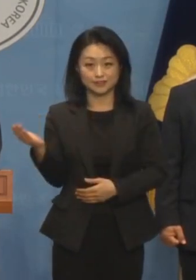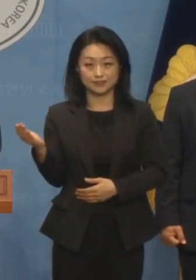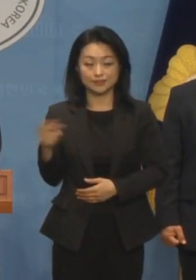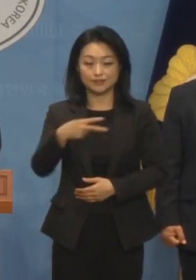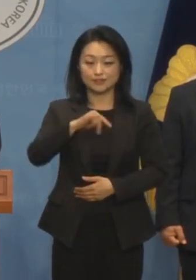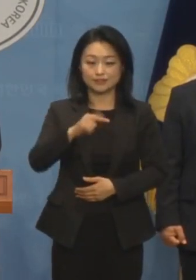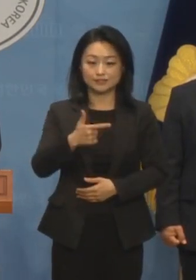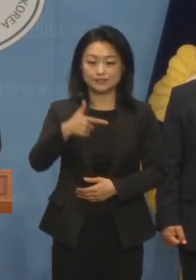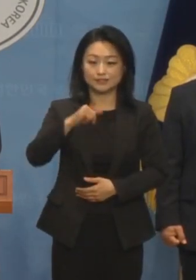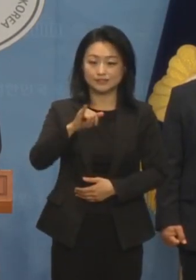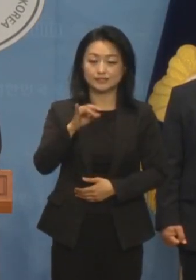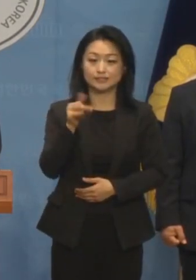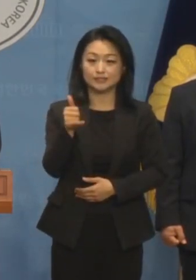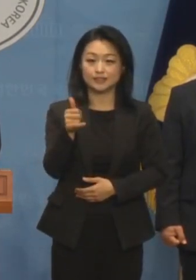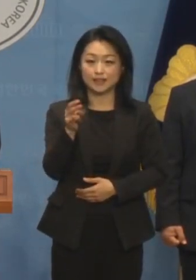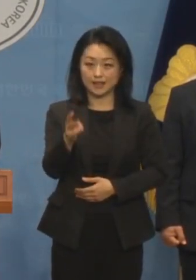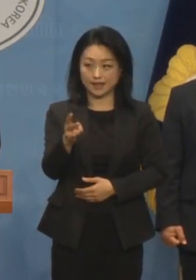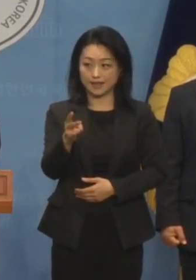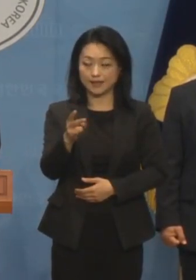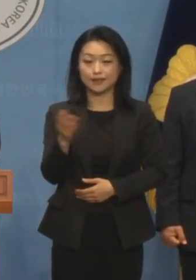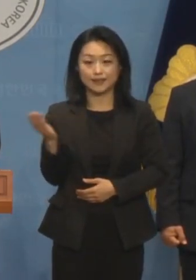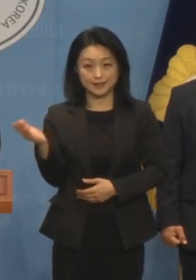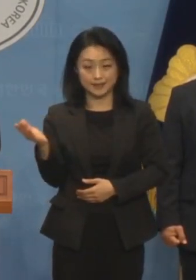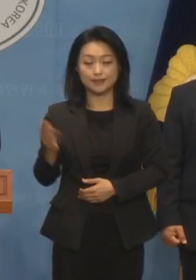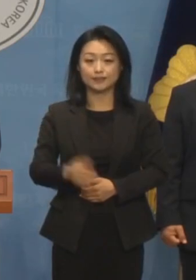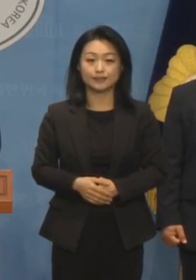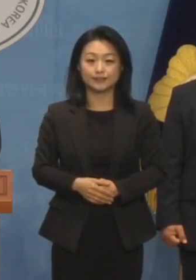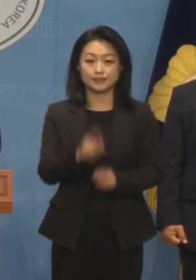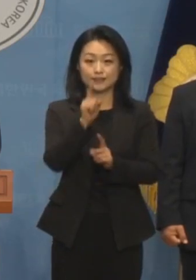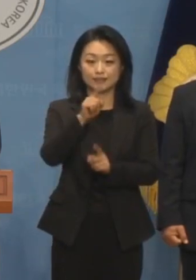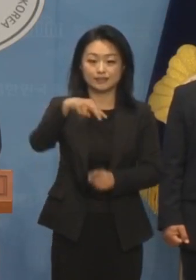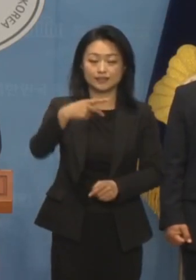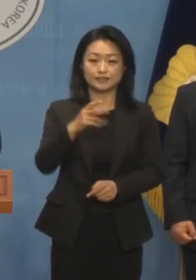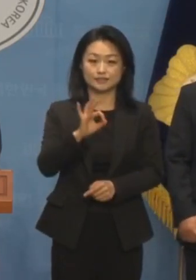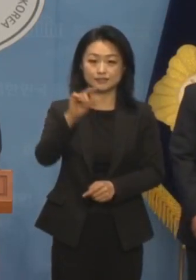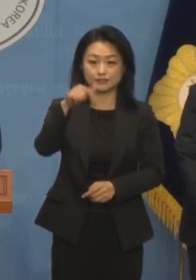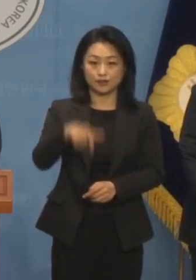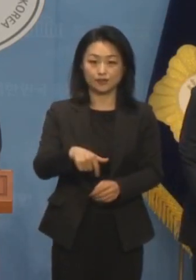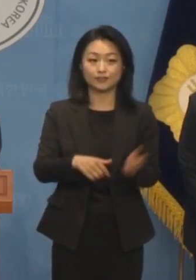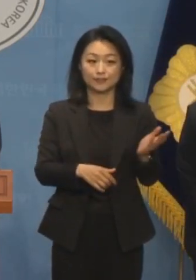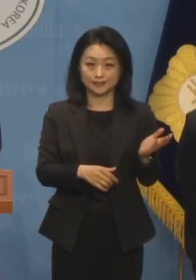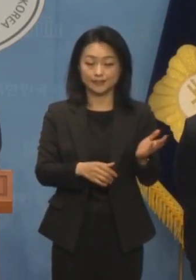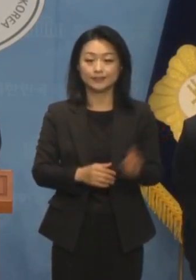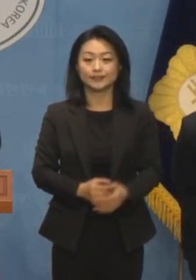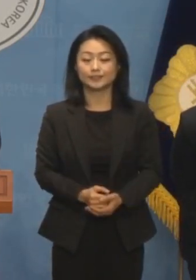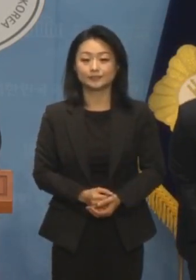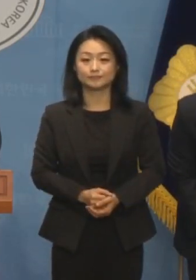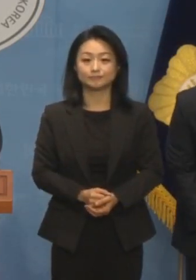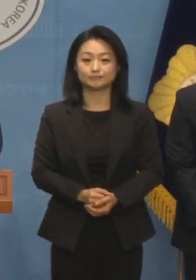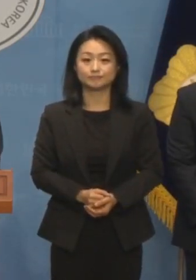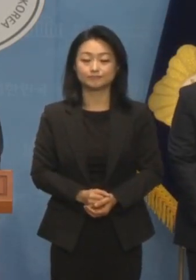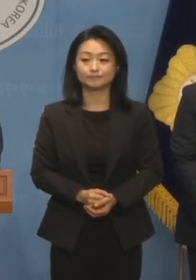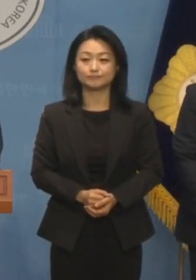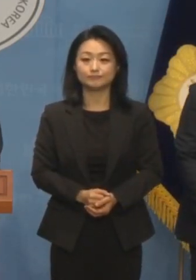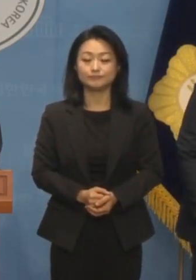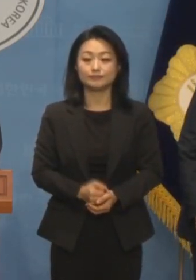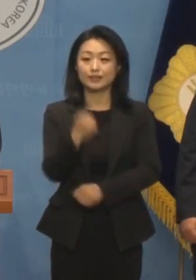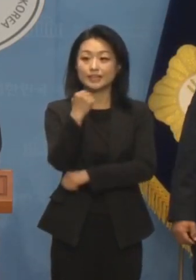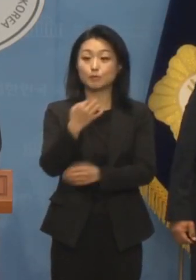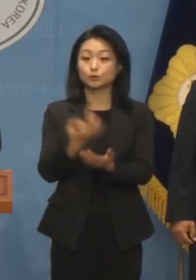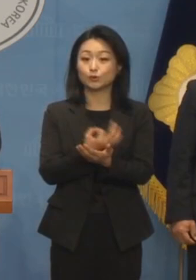신지혜 최고위원입니다. 네, 마지막으로 이승석 최고위원입니다. 네,